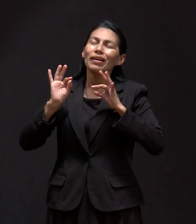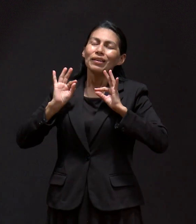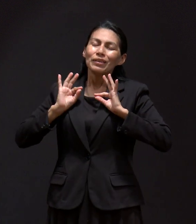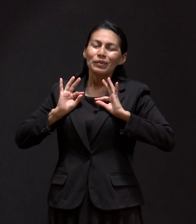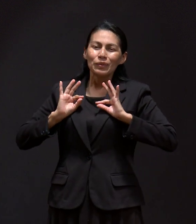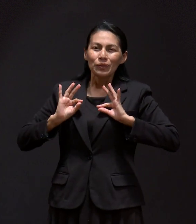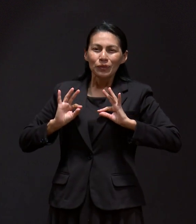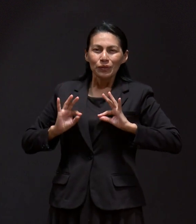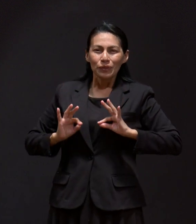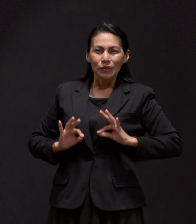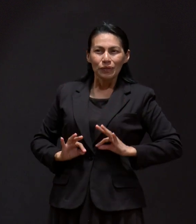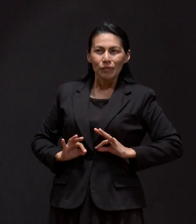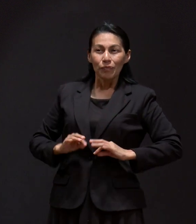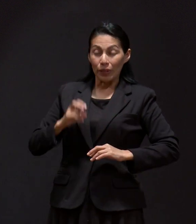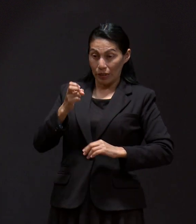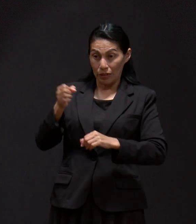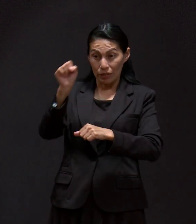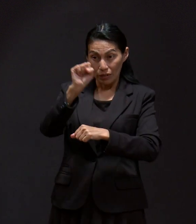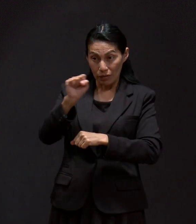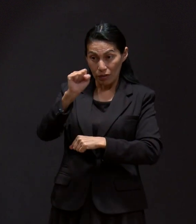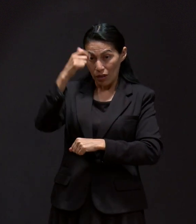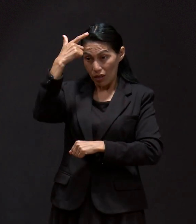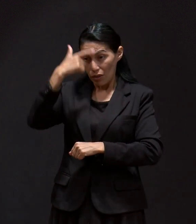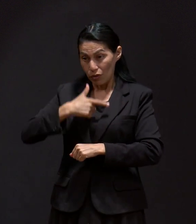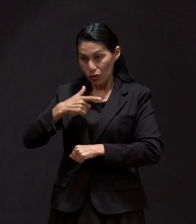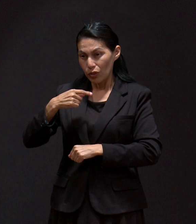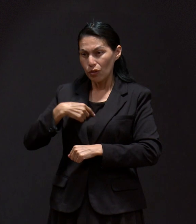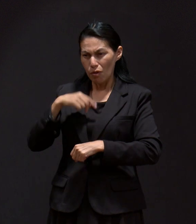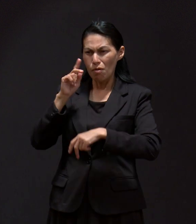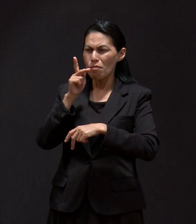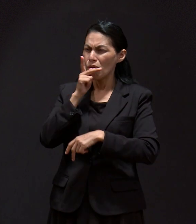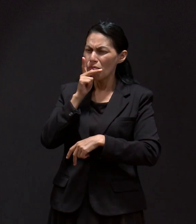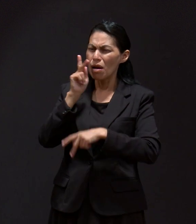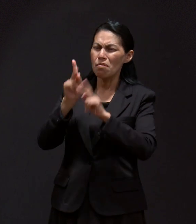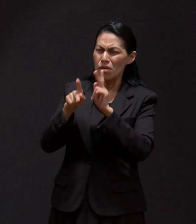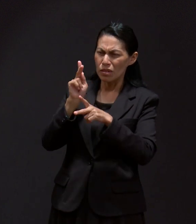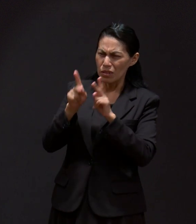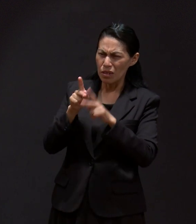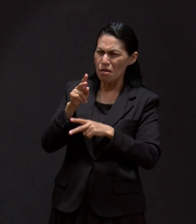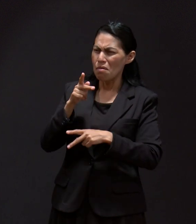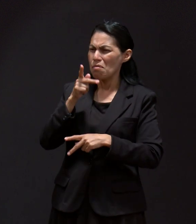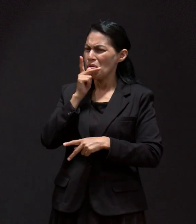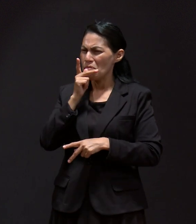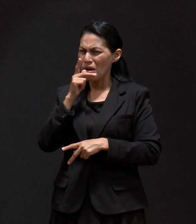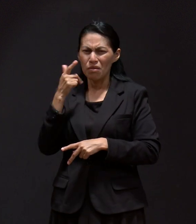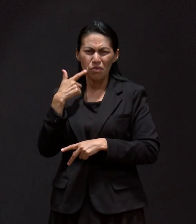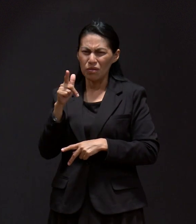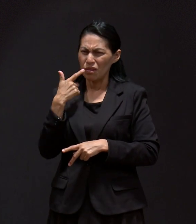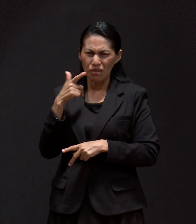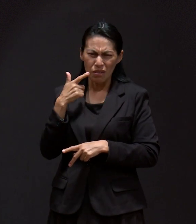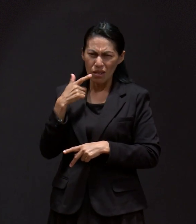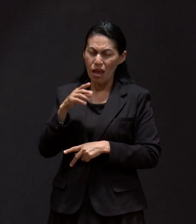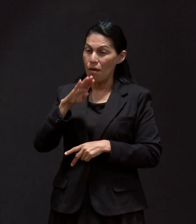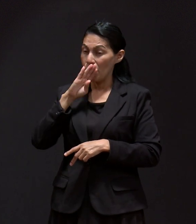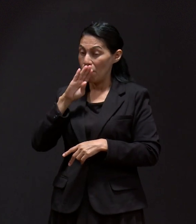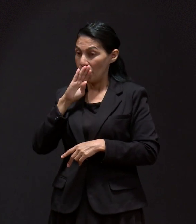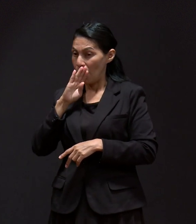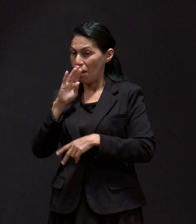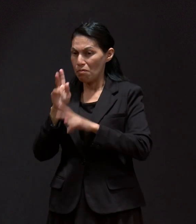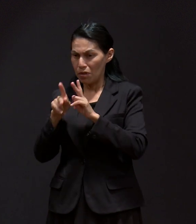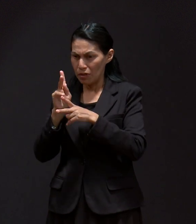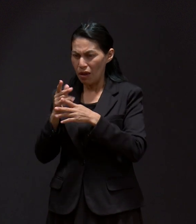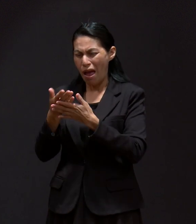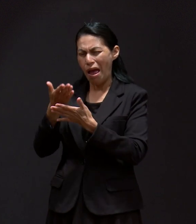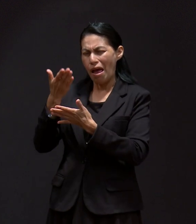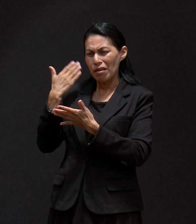verde y ese sábado por la noche yo platiqué con mi papá claro mi papá se puso un poquito de resistencia estaba